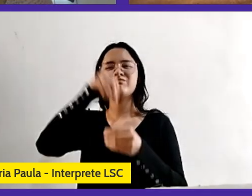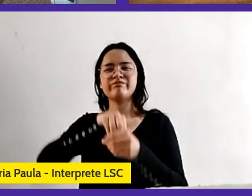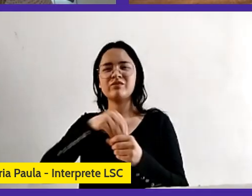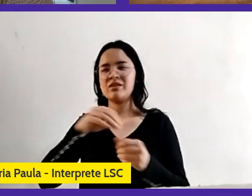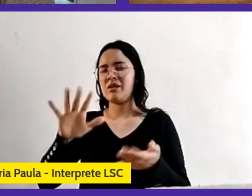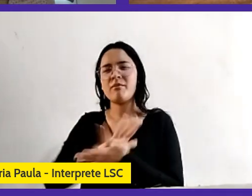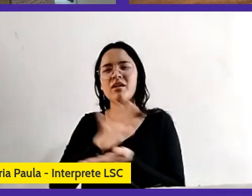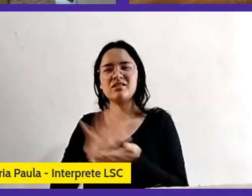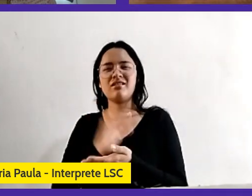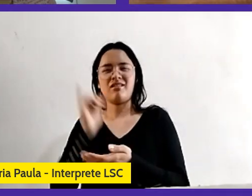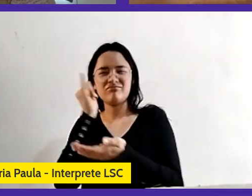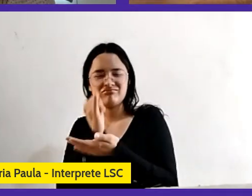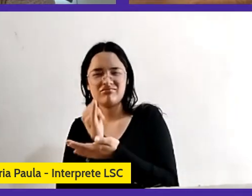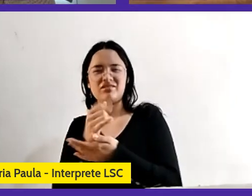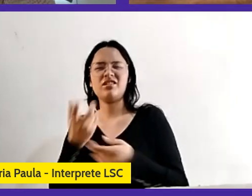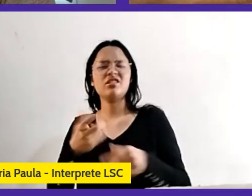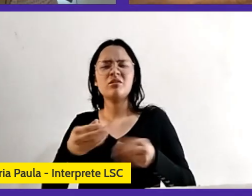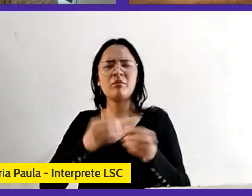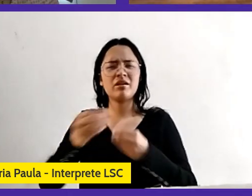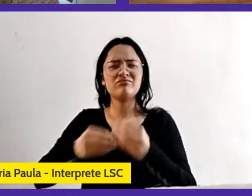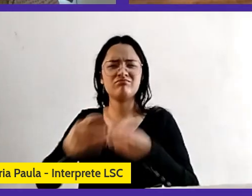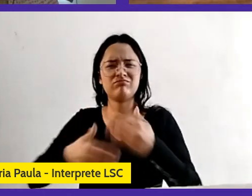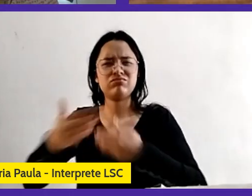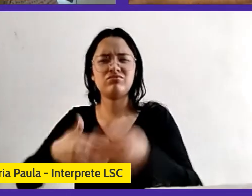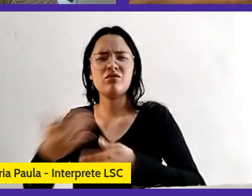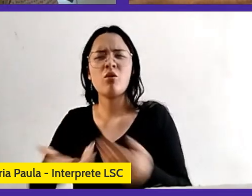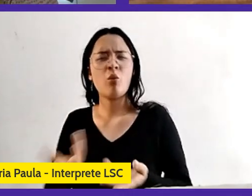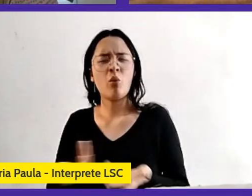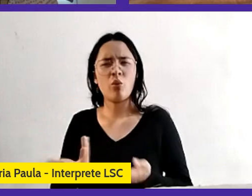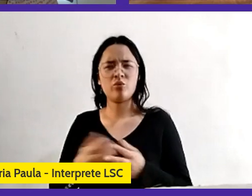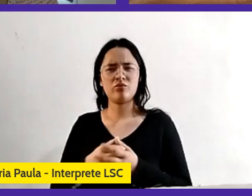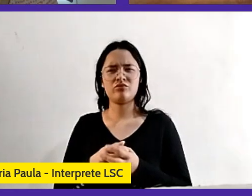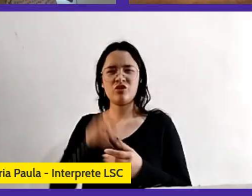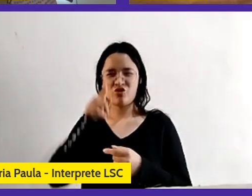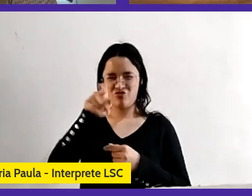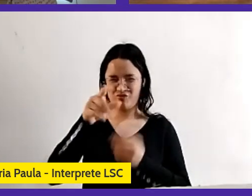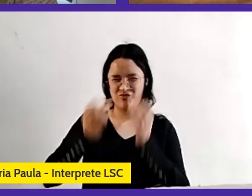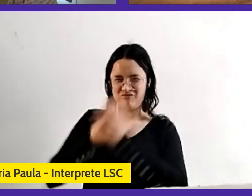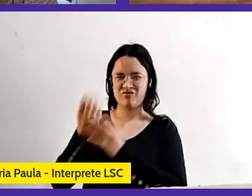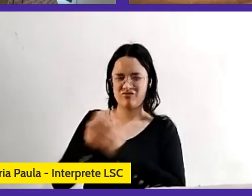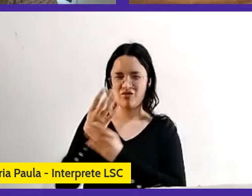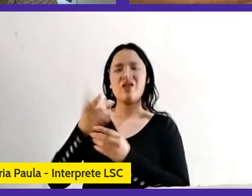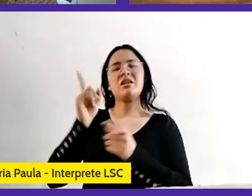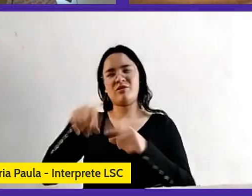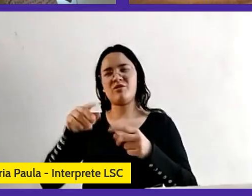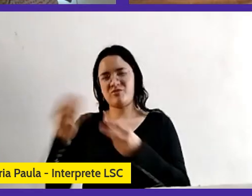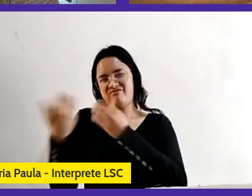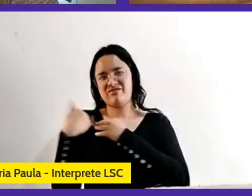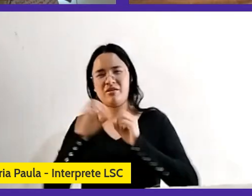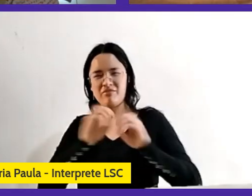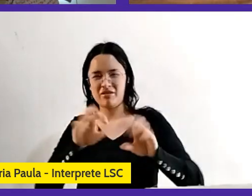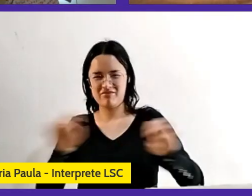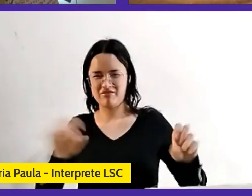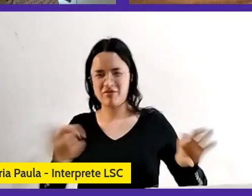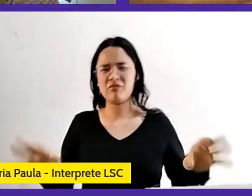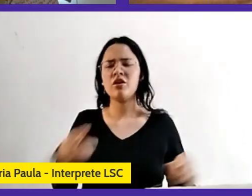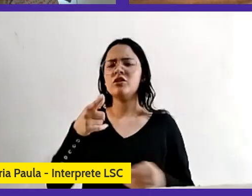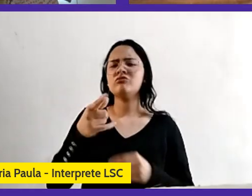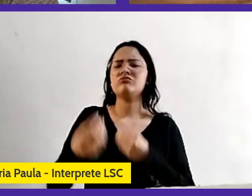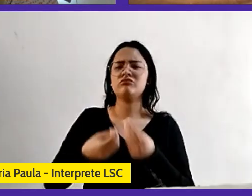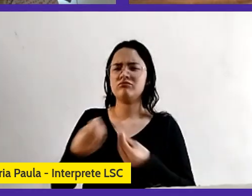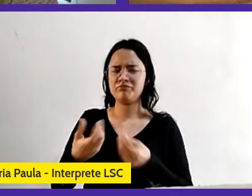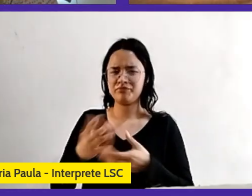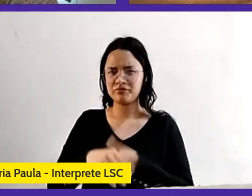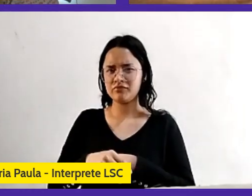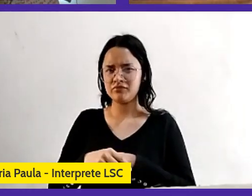llevar. Hablabas, por ejemplo, del tráiler, pero me gustaría saber tú como productor y pues como distribuidor, que seguramente recibes